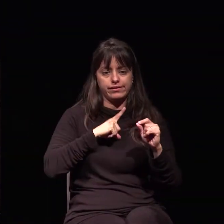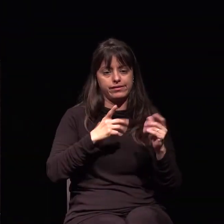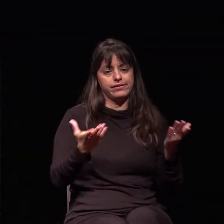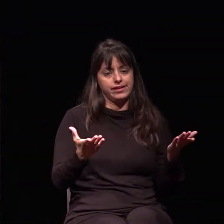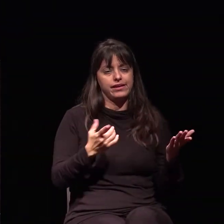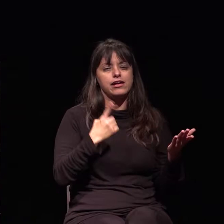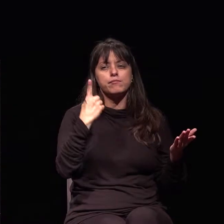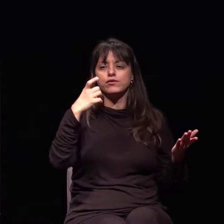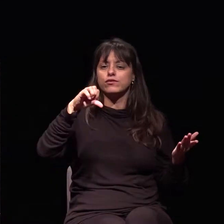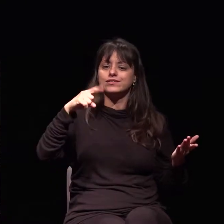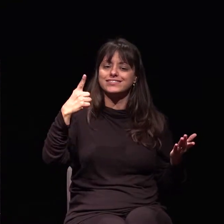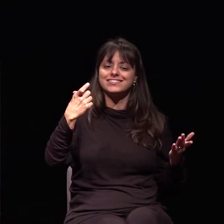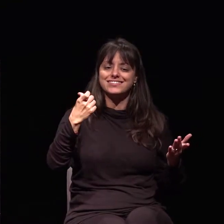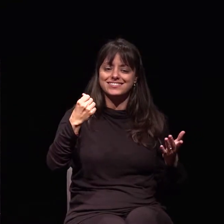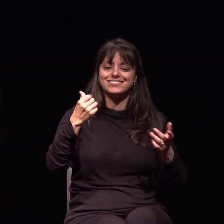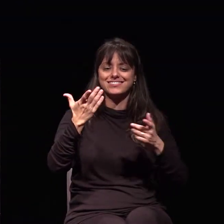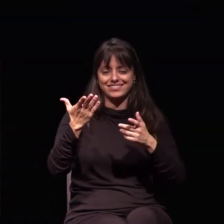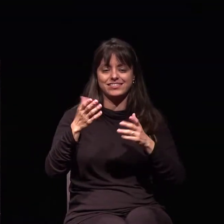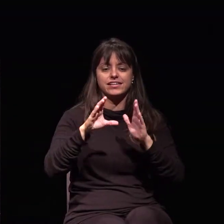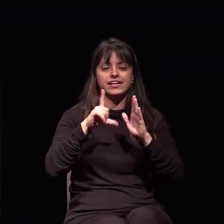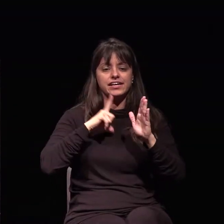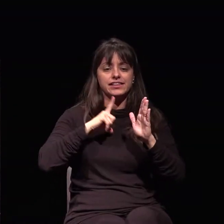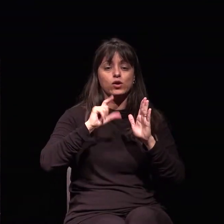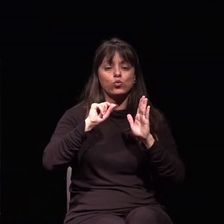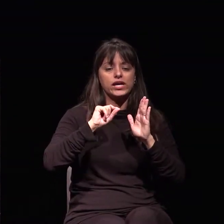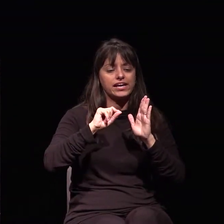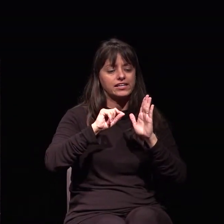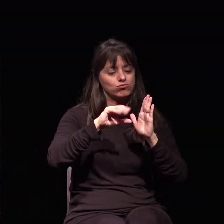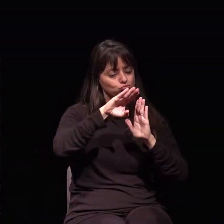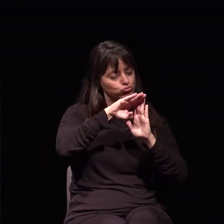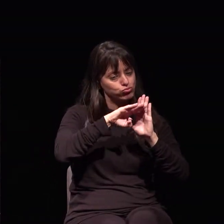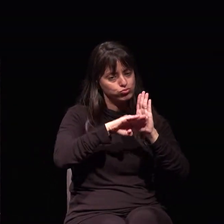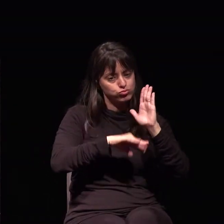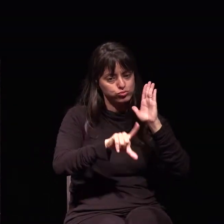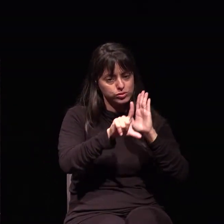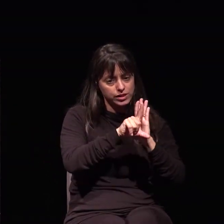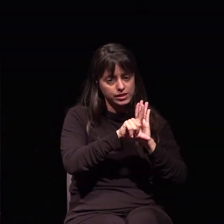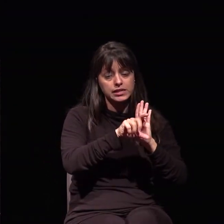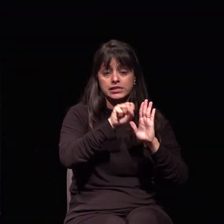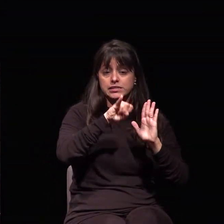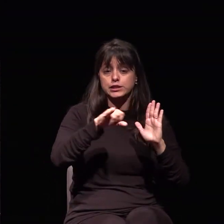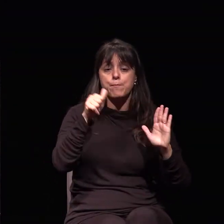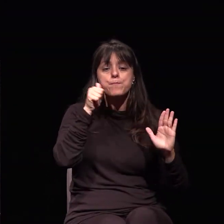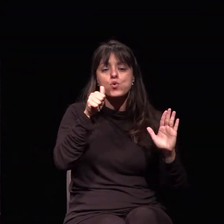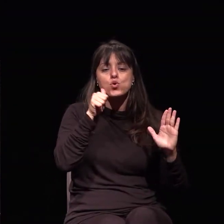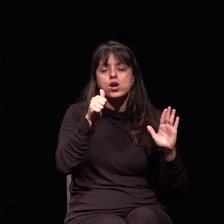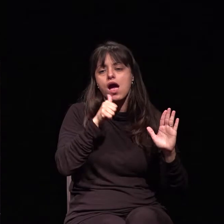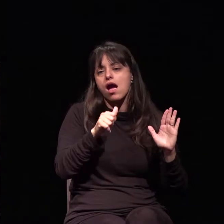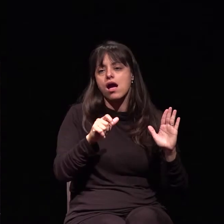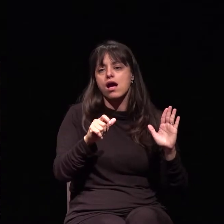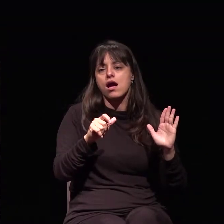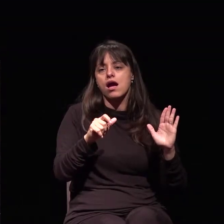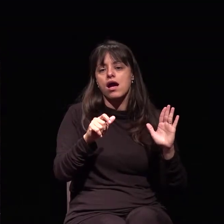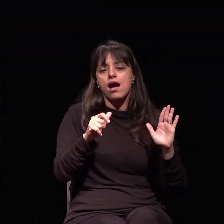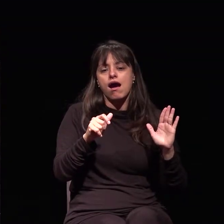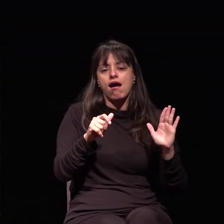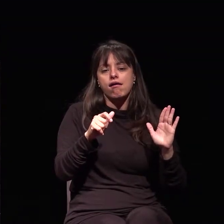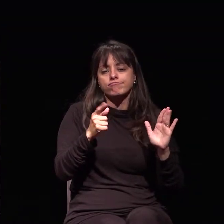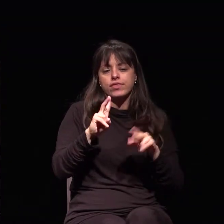de 1916, que permitia a anulação do casamento se a mulher não fosse